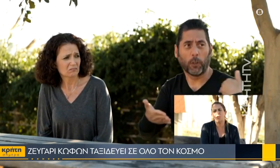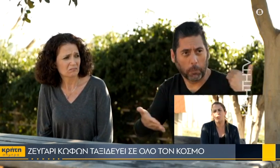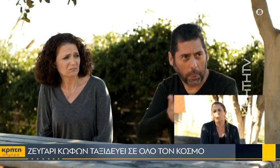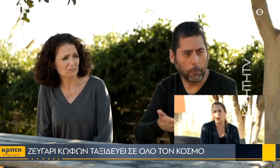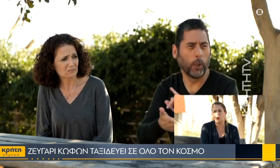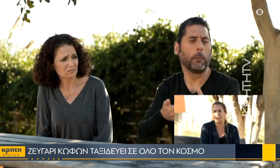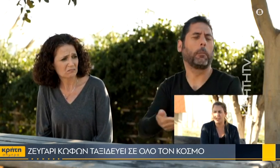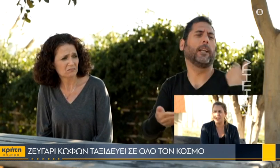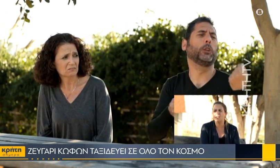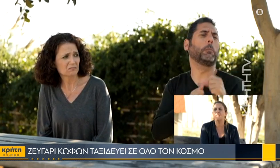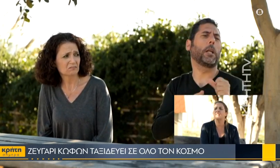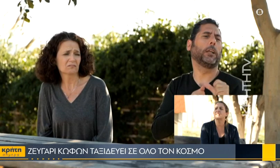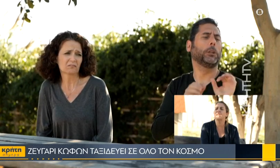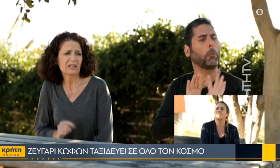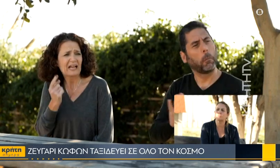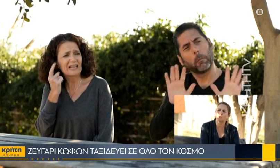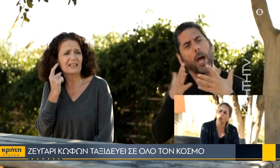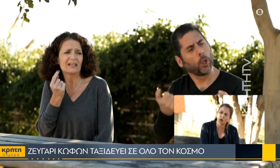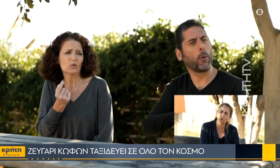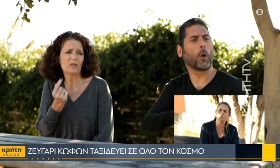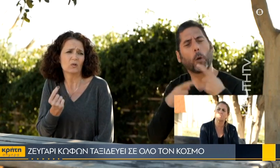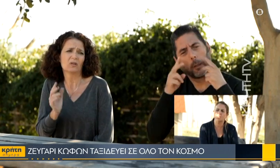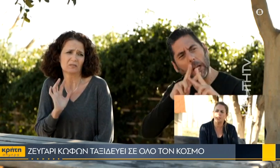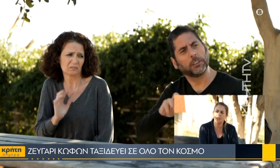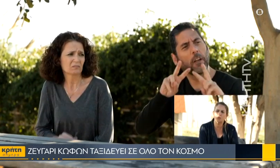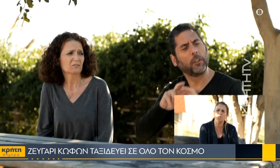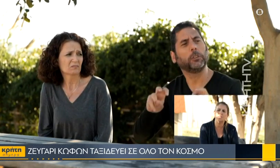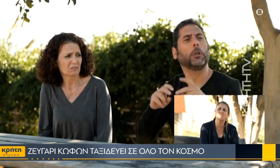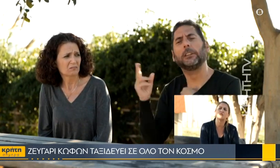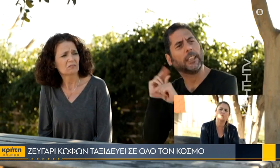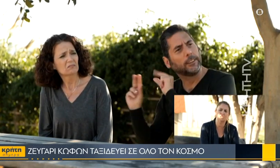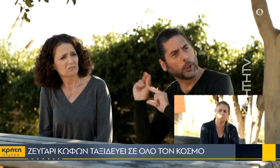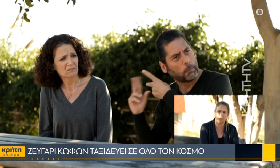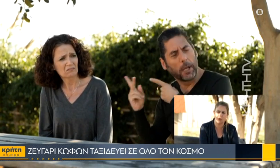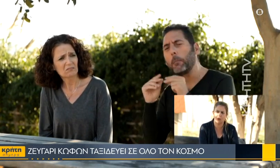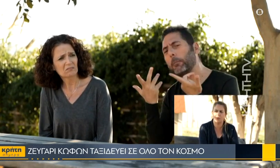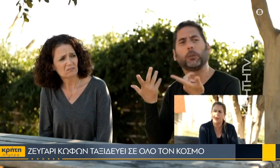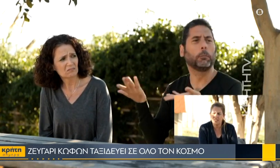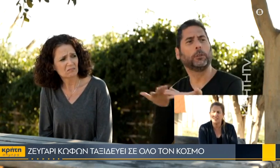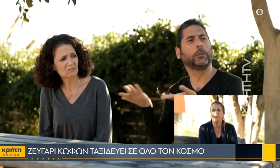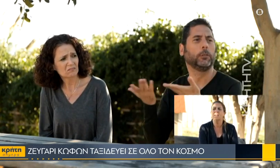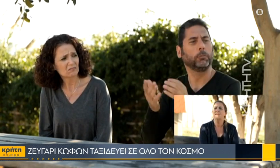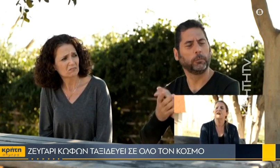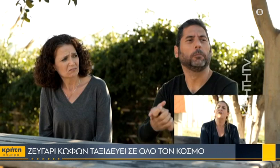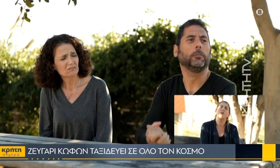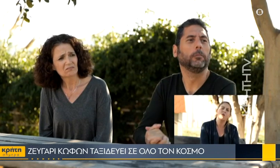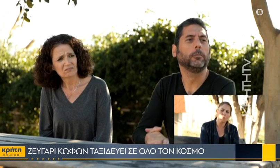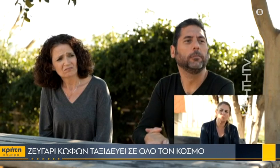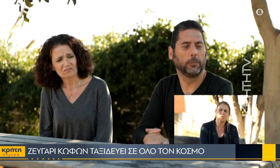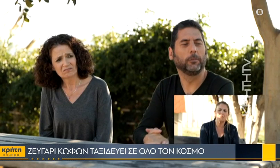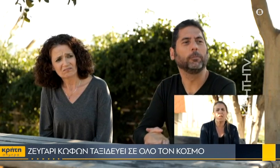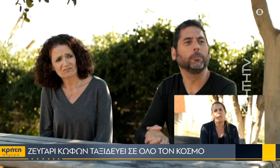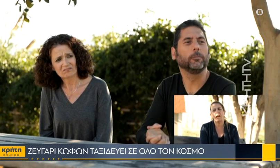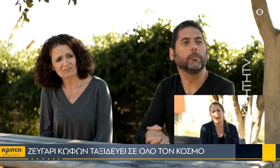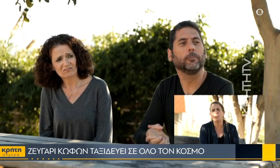προετοιμαζόμαστε όσο πιο νωρίς γίνεται, γιατί έχεις το χρόνο σου με την ησυχία σου να αντλήσεις όλες τις πληροφορίες που θες.